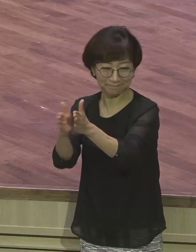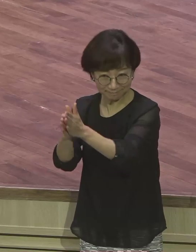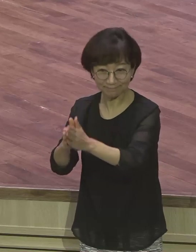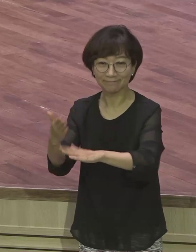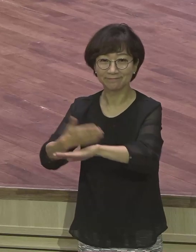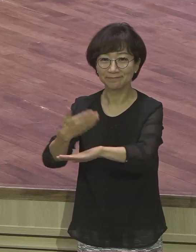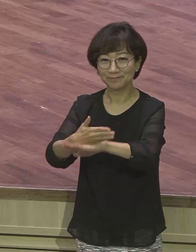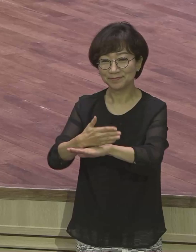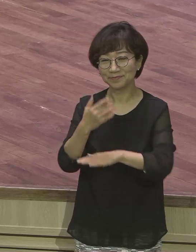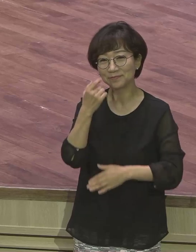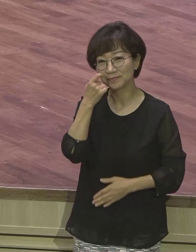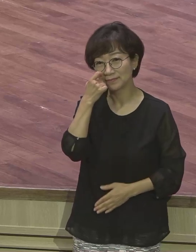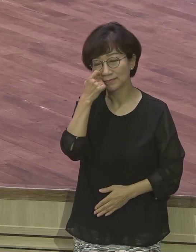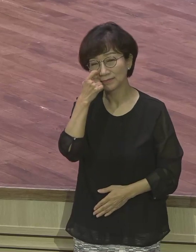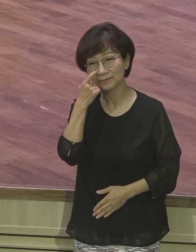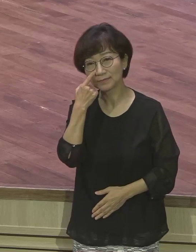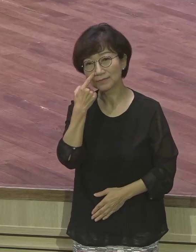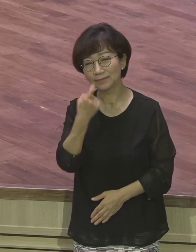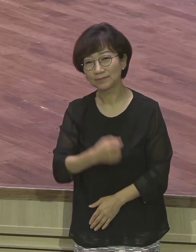감사합니다.